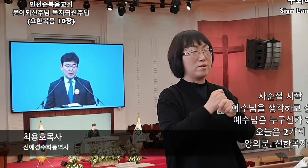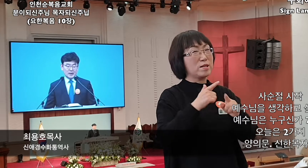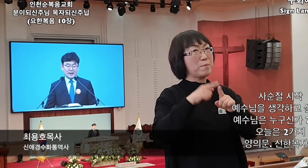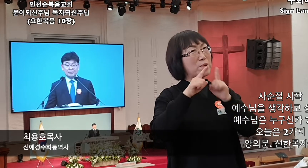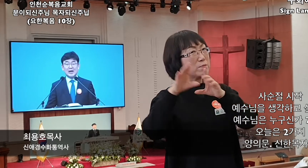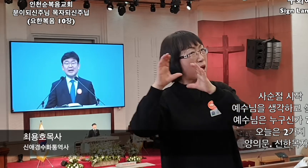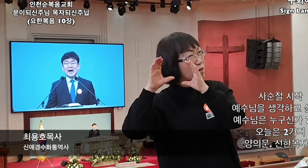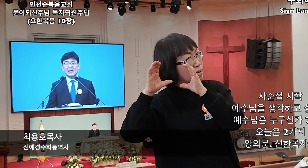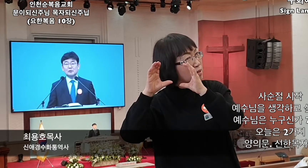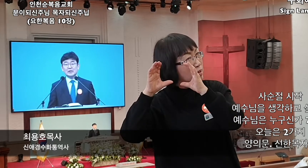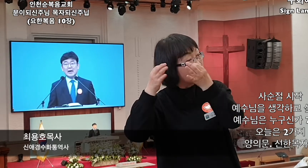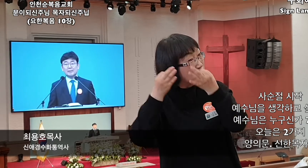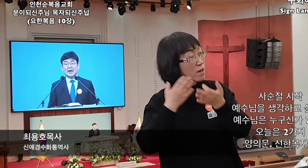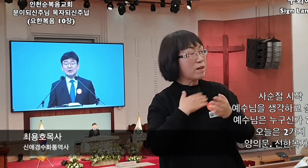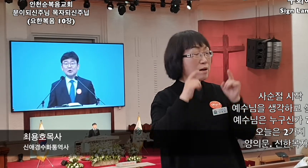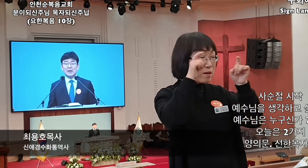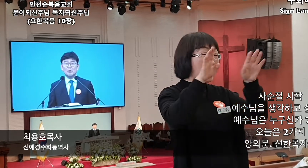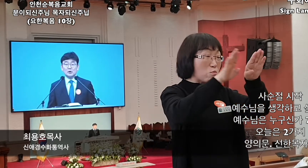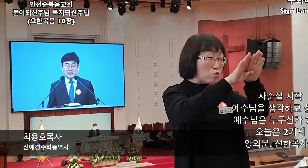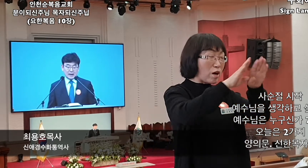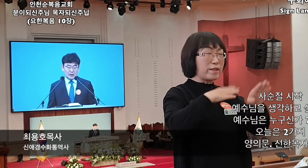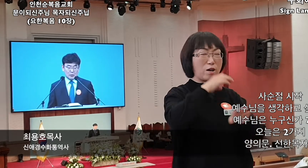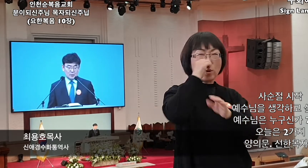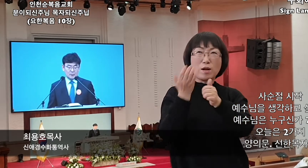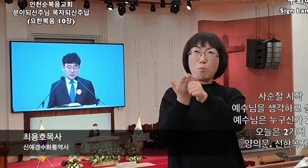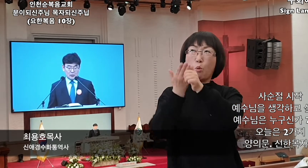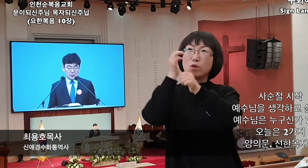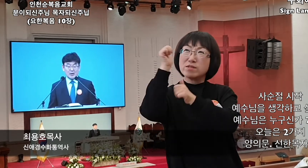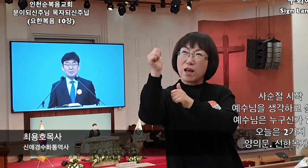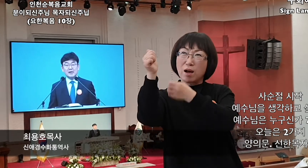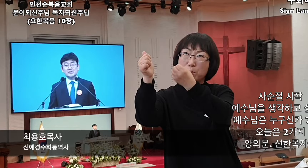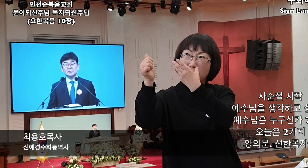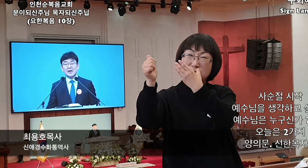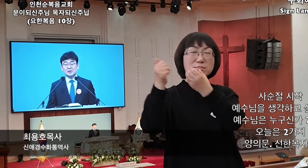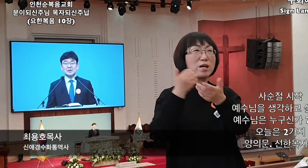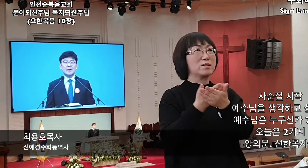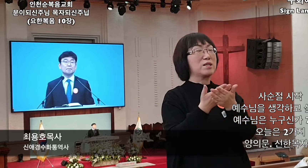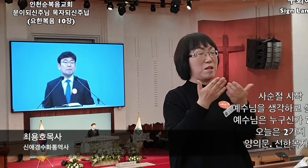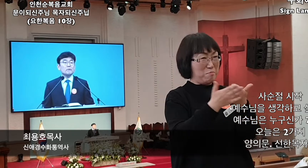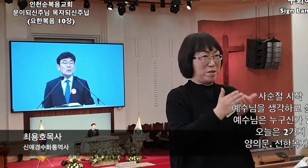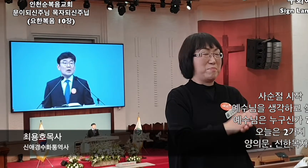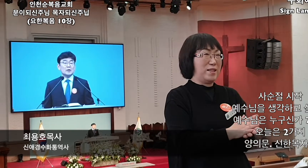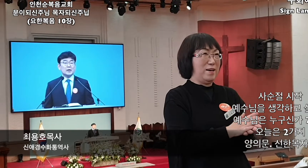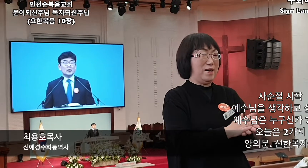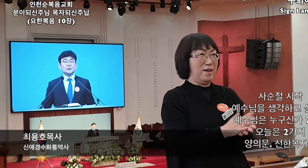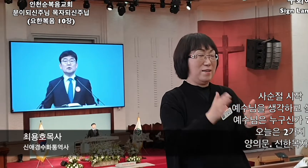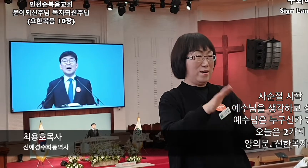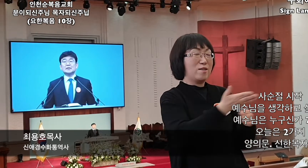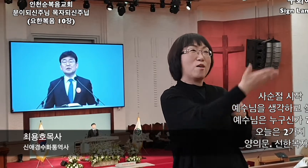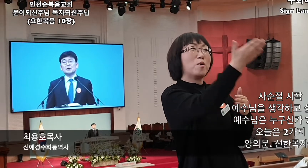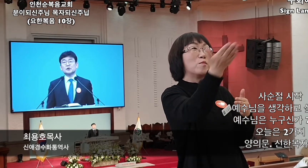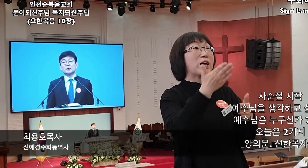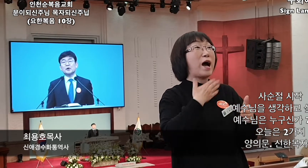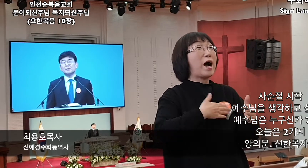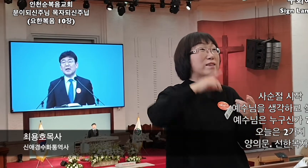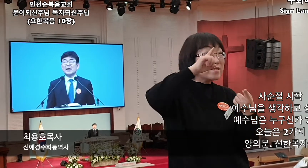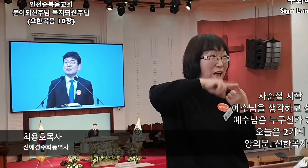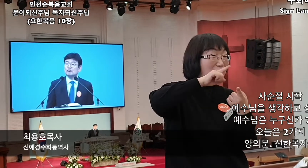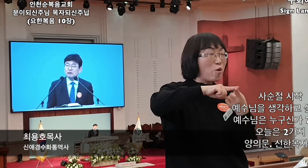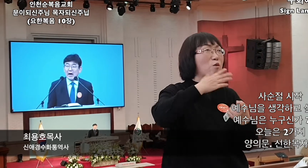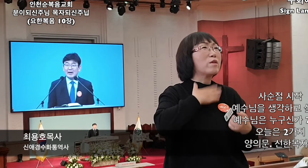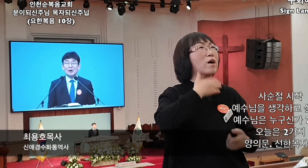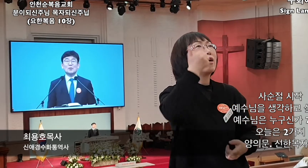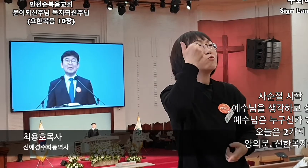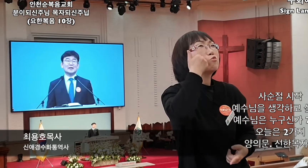기울여 볼 겁니다. 내가 양의 문이다, 내가 선한 목자다라고 예수님이 말씀하십니다. 그런데 여러분들도 아시는 것처럼요,